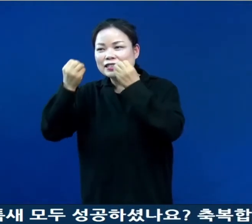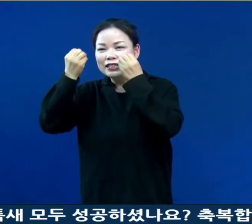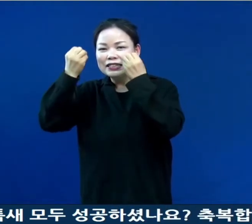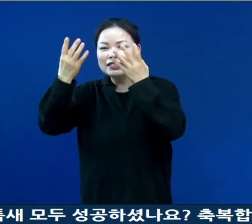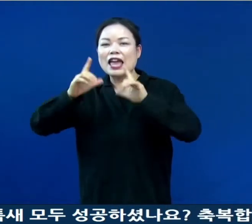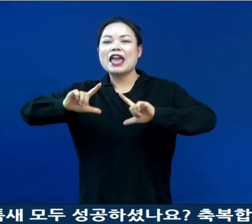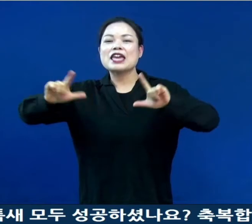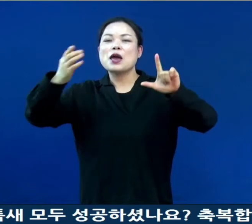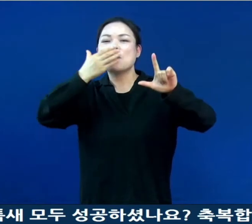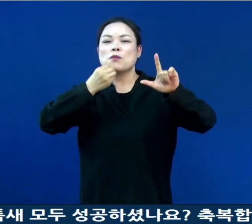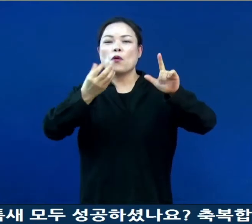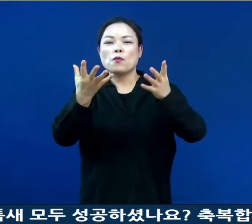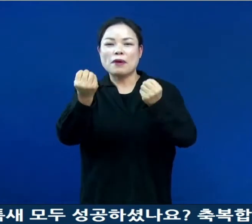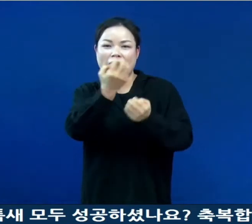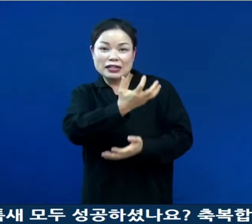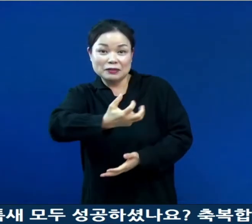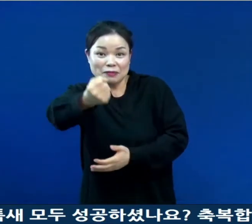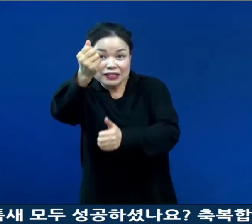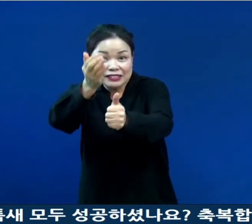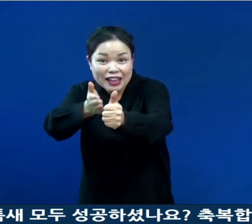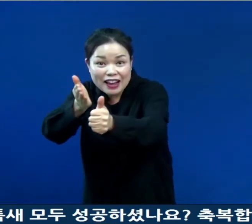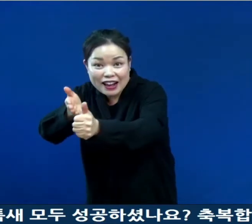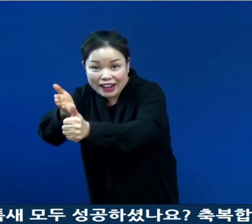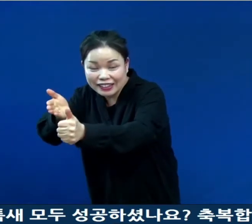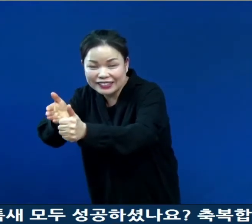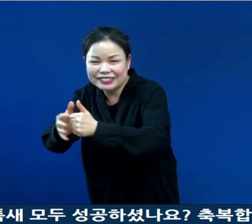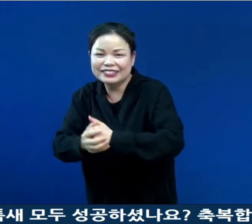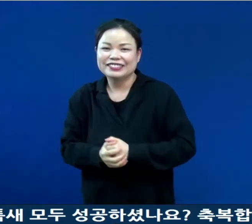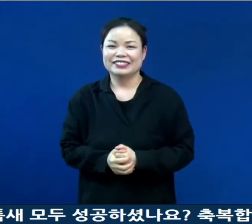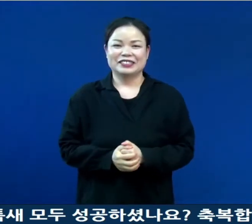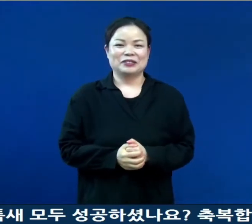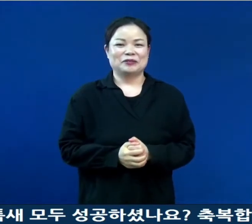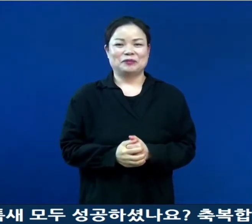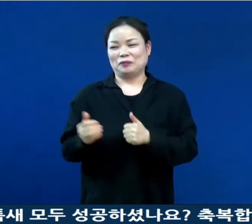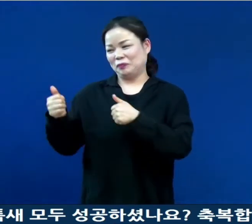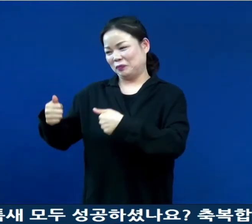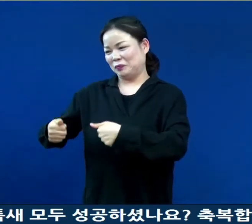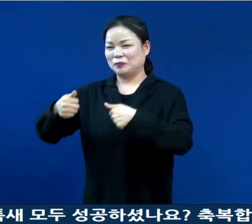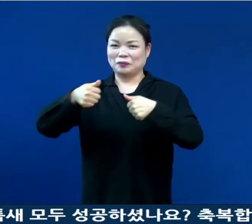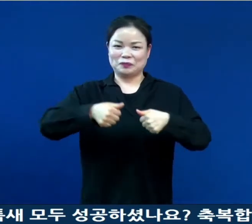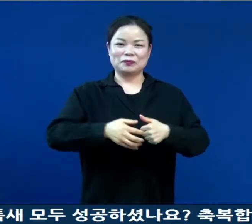많이 받으시고 새해 복 많이 누리십시오 라고 인사해 주십시오.